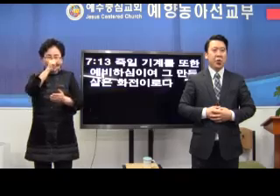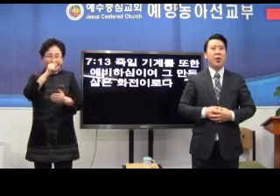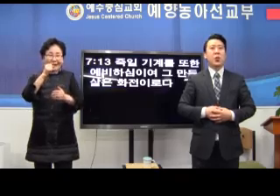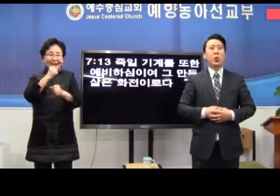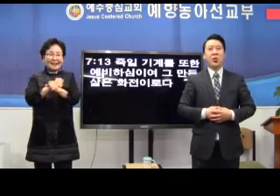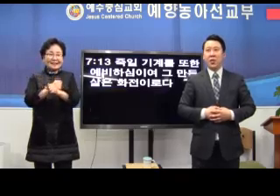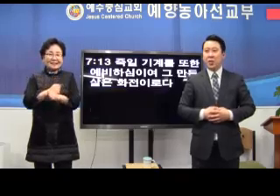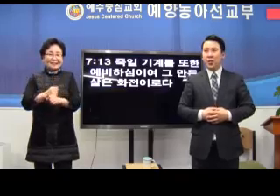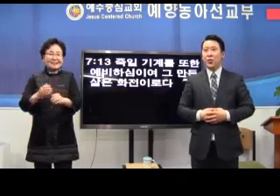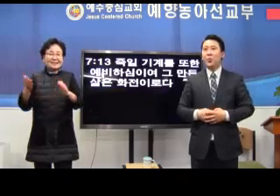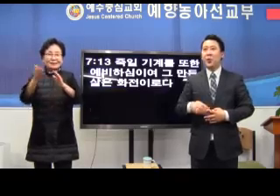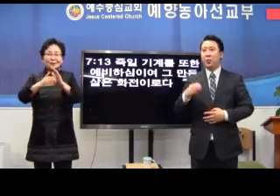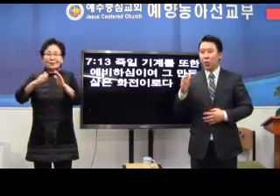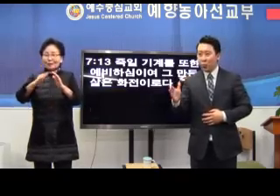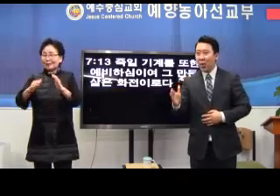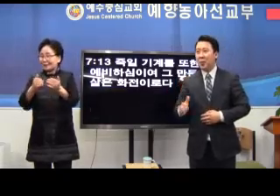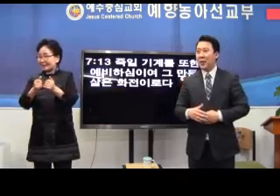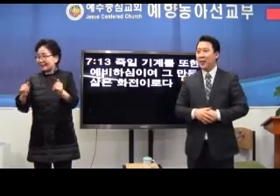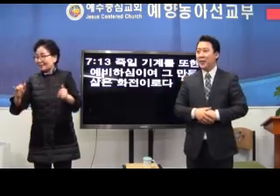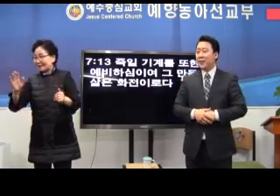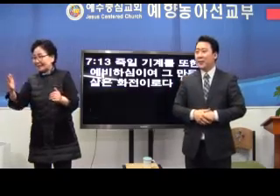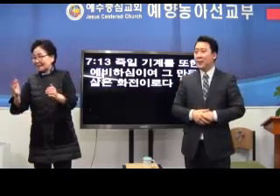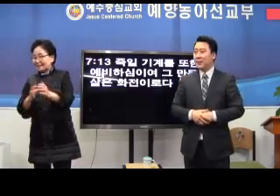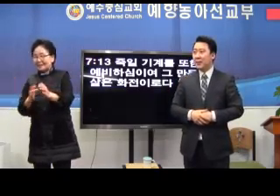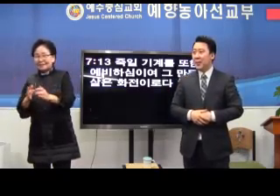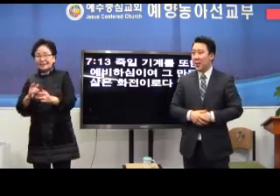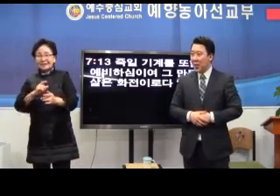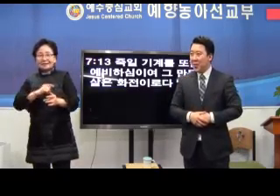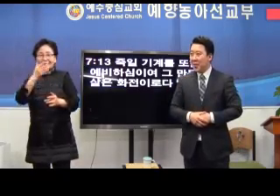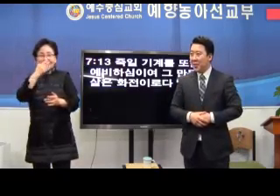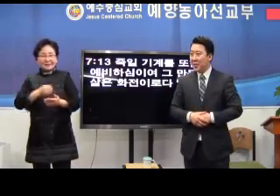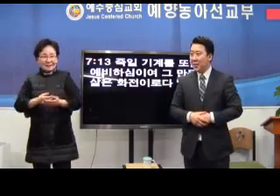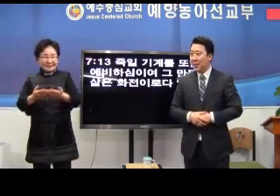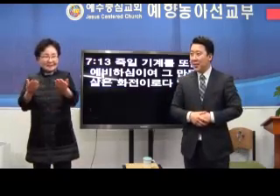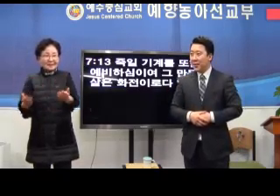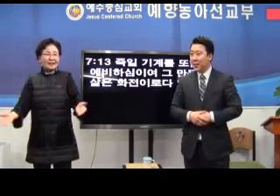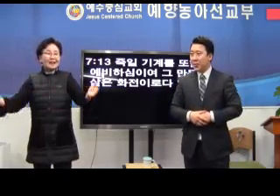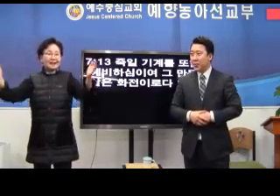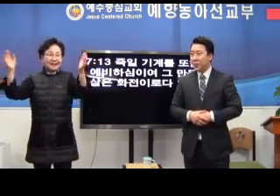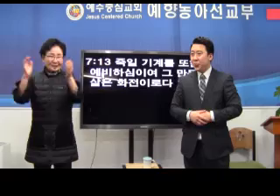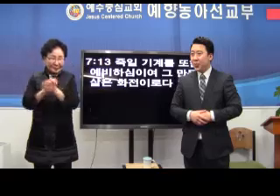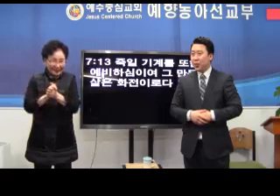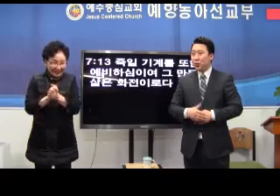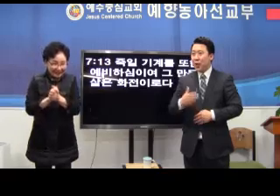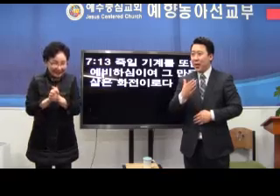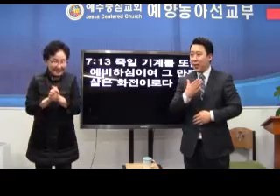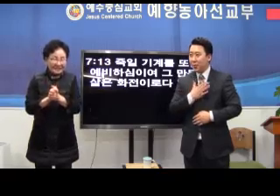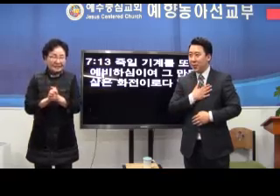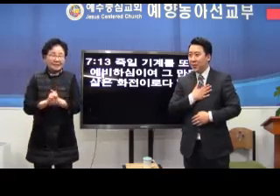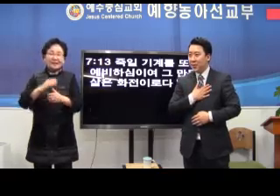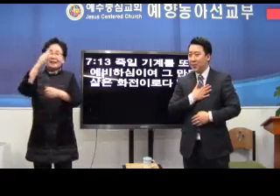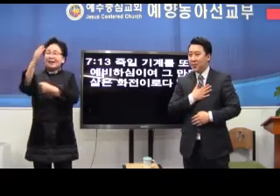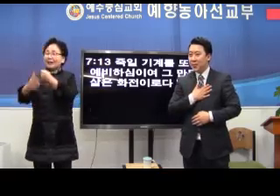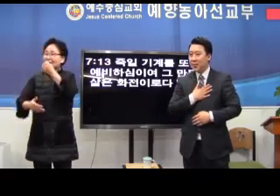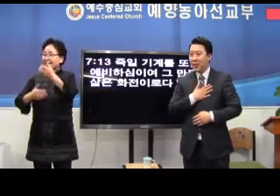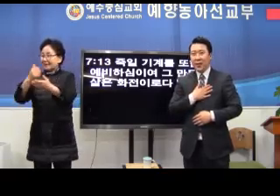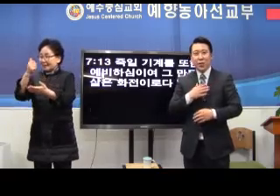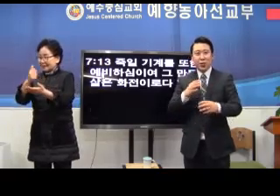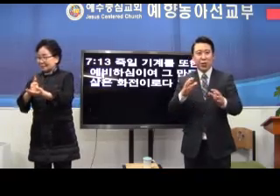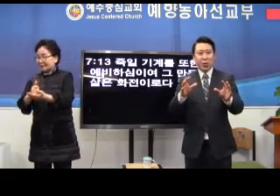그러한 성도들 되시기를 주님의 이름으로 축복합니다. 아멘. 우리 하나님은